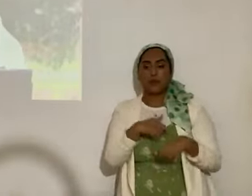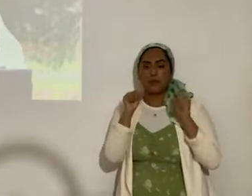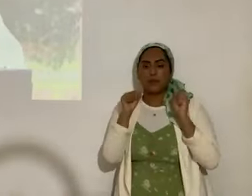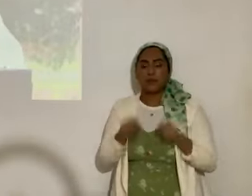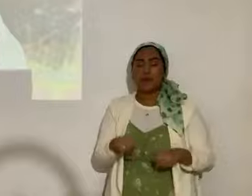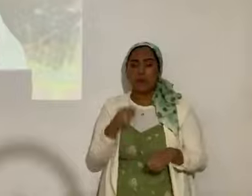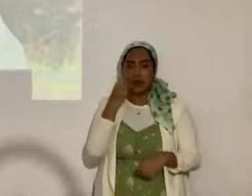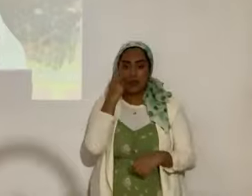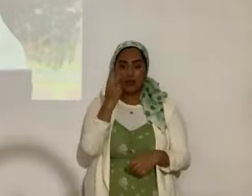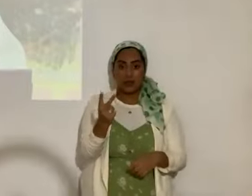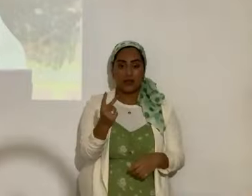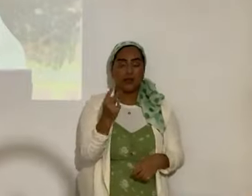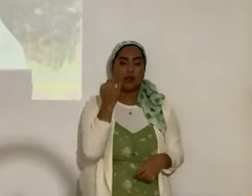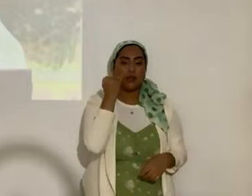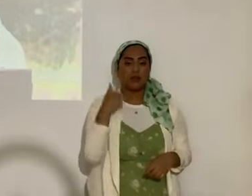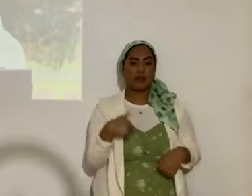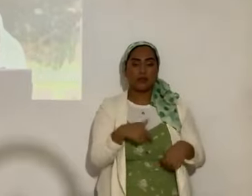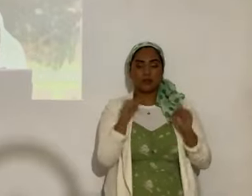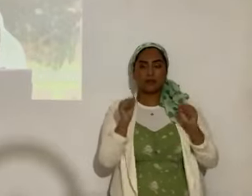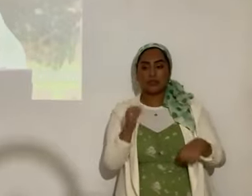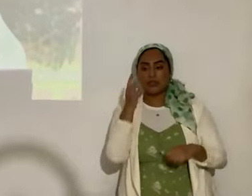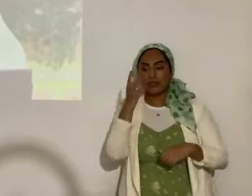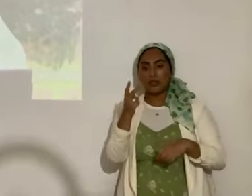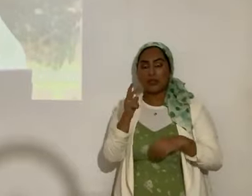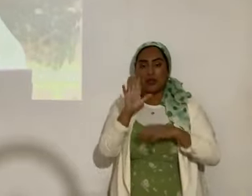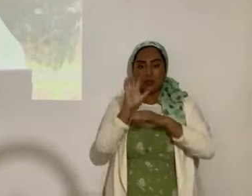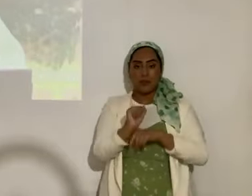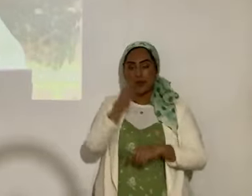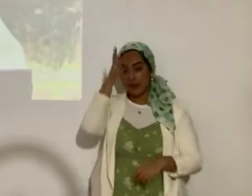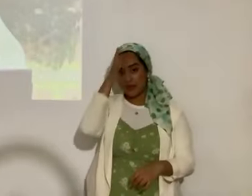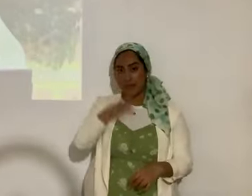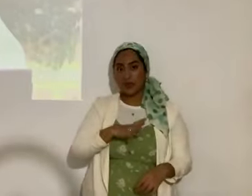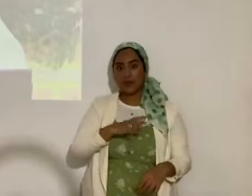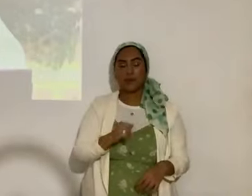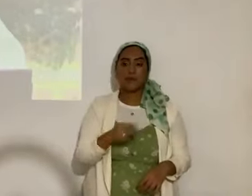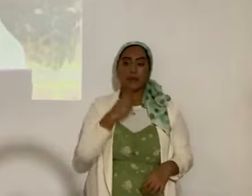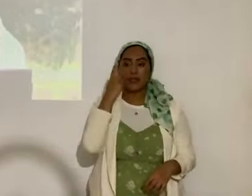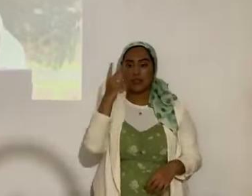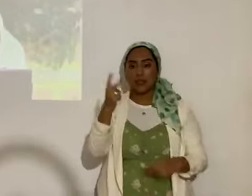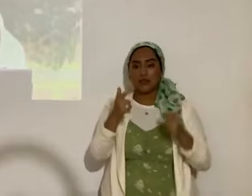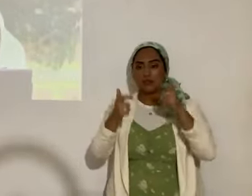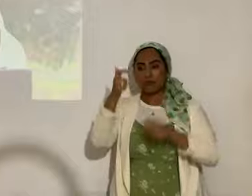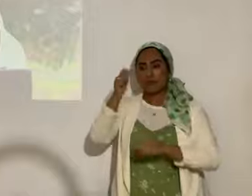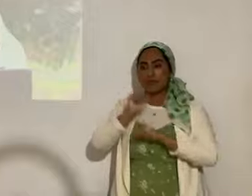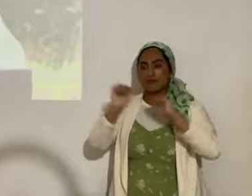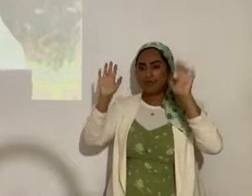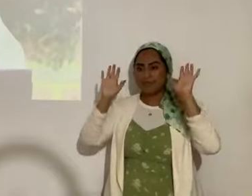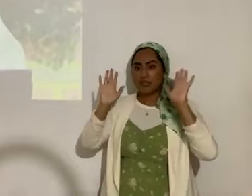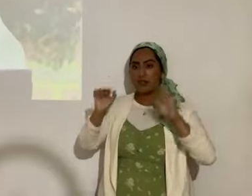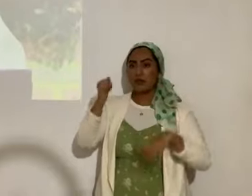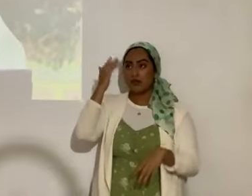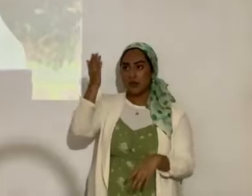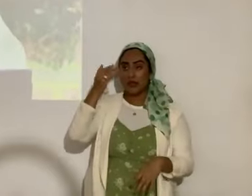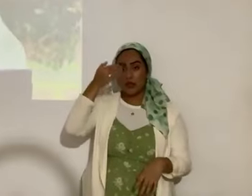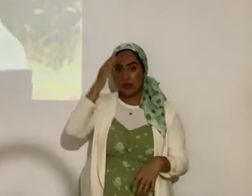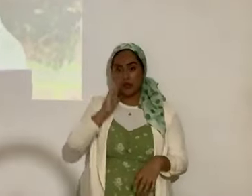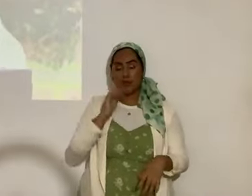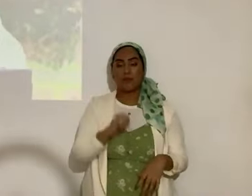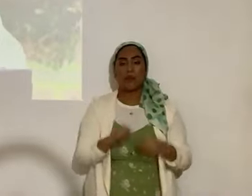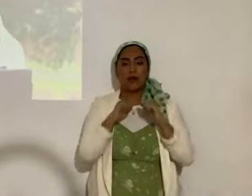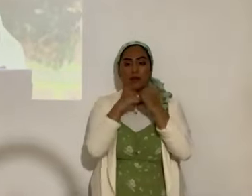de ver hermanos si nosotros somos capaces de ver en naturaleza del hombre y ver las grandezas de las Maravillas de Elohim